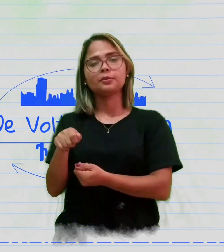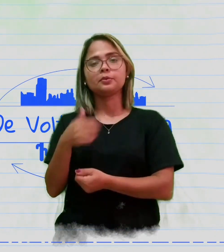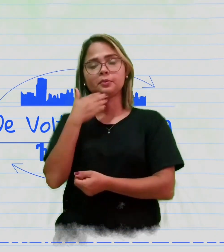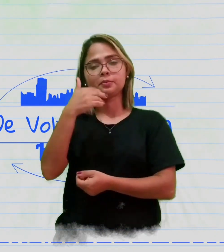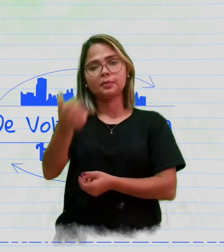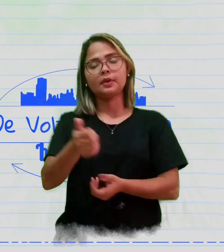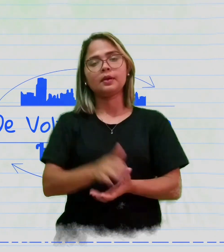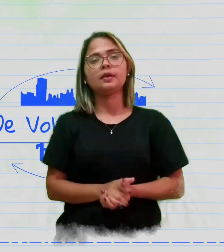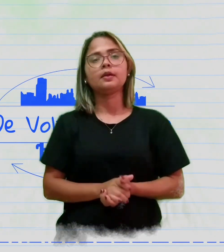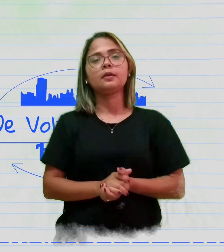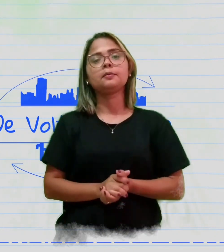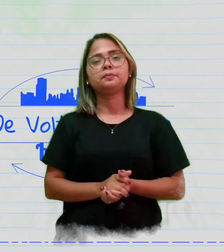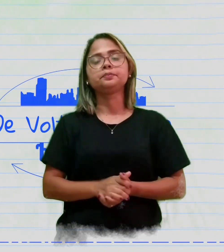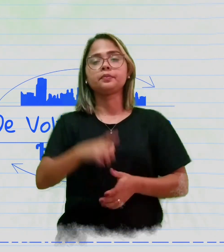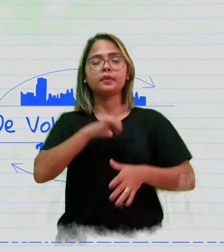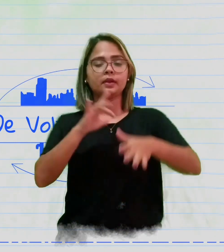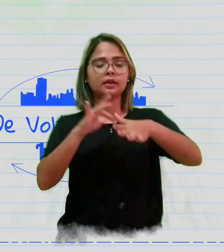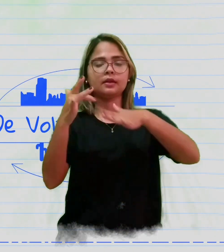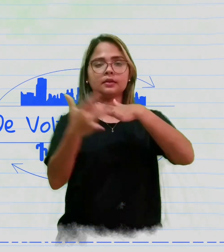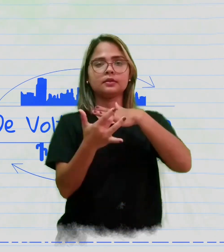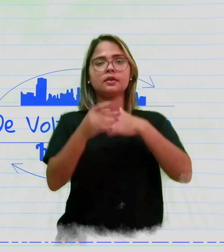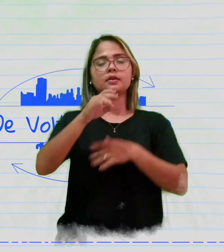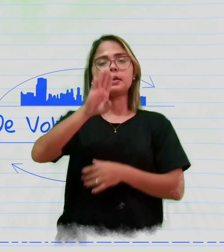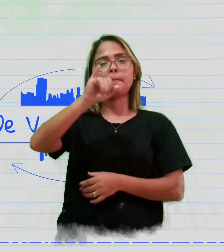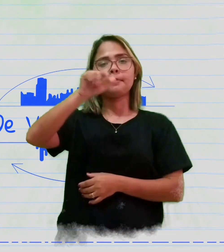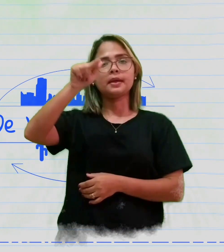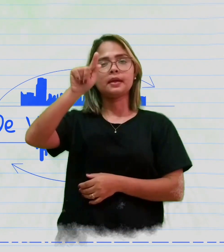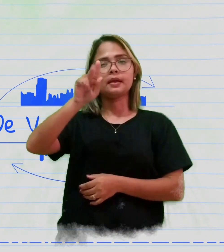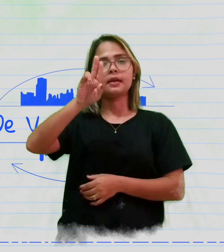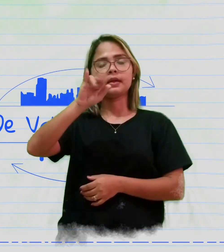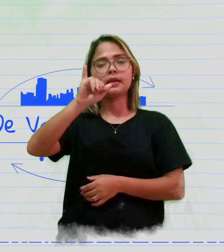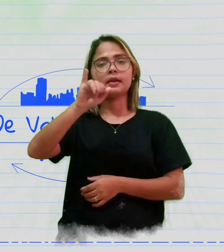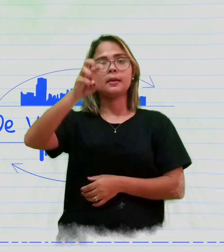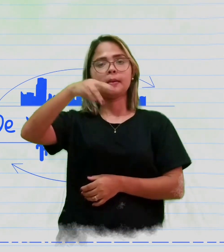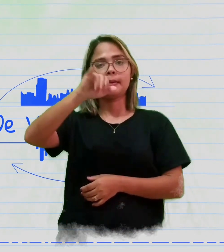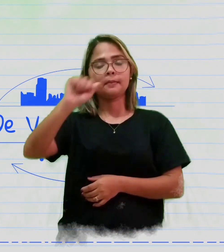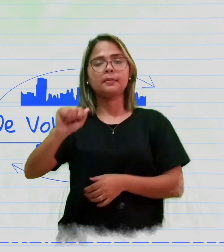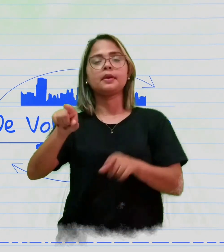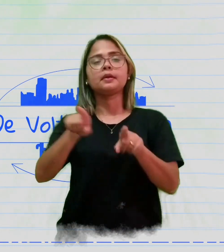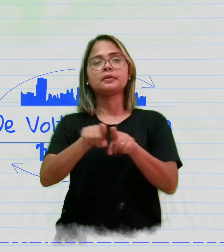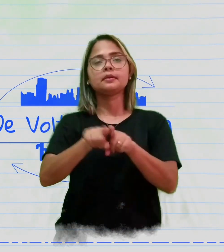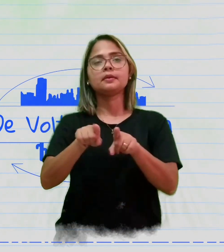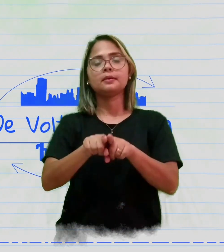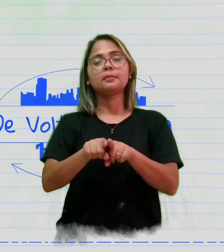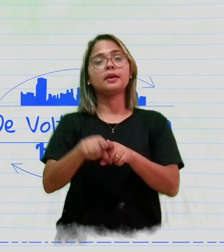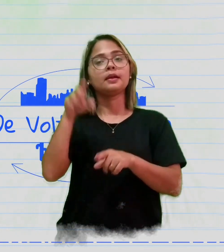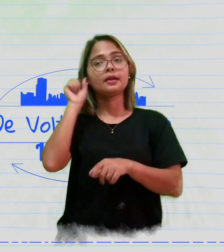V-I-C-K-Z, underline, Carvalho 96. Todos os arrobas estão disponíveis na bio do